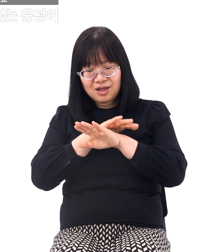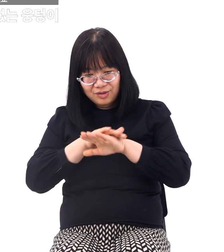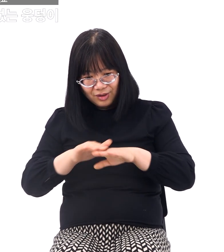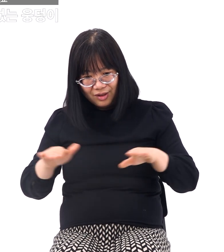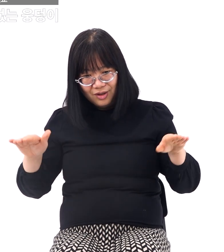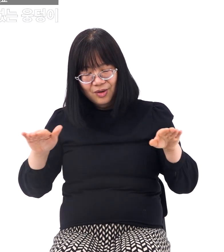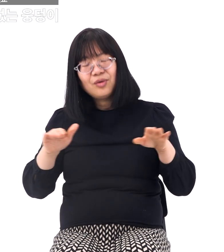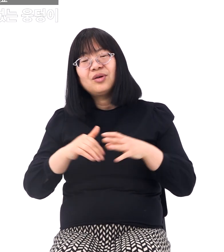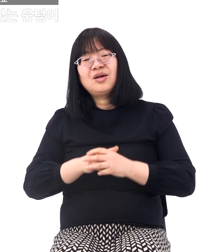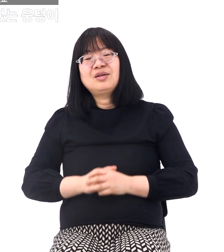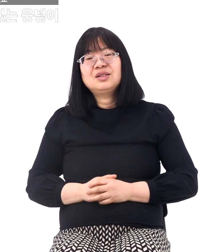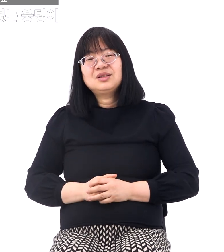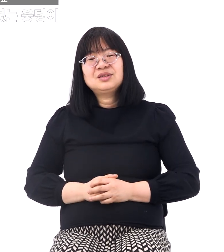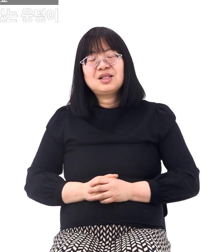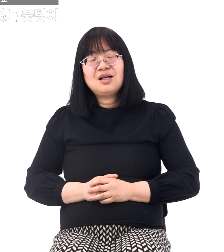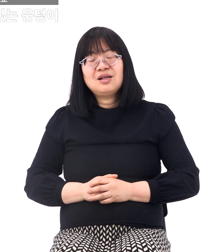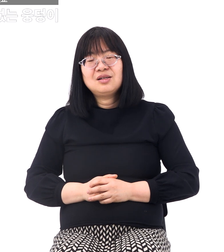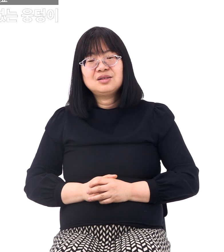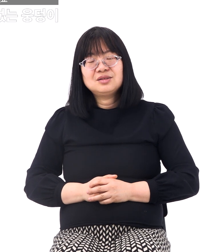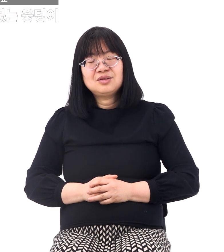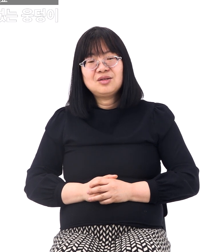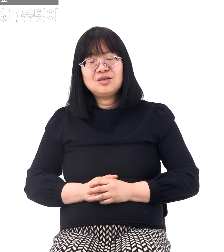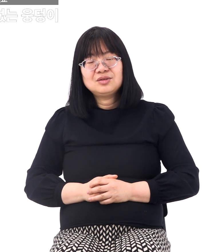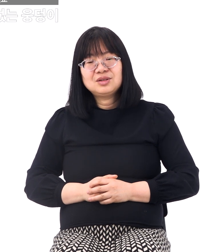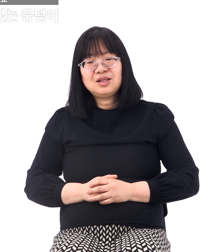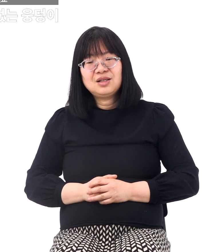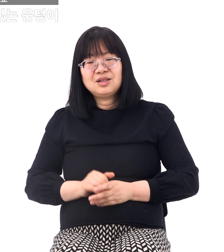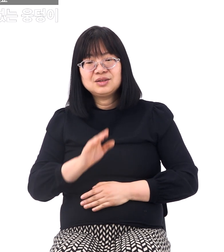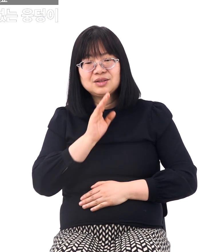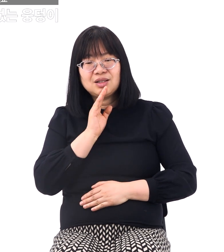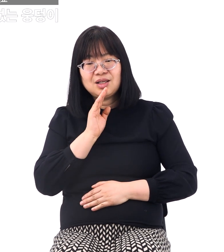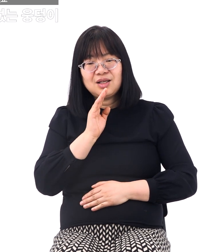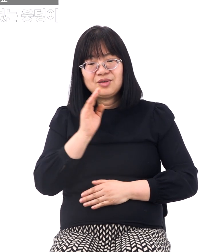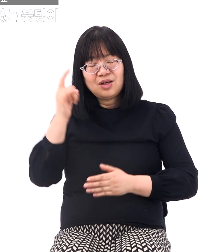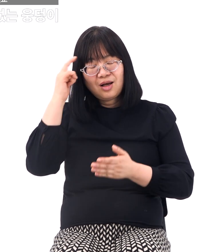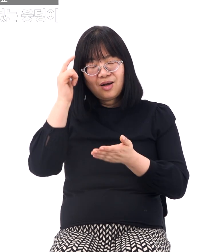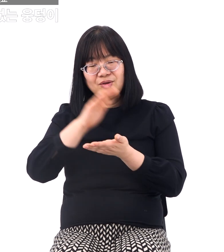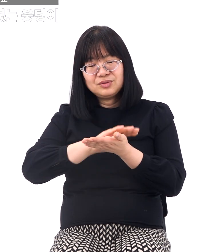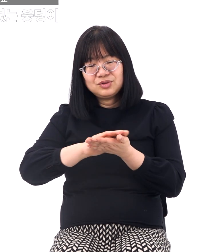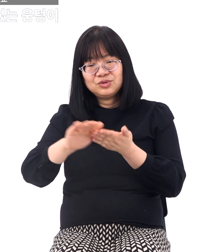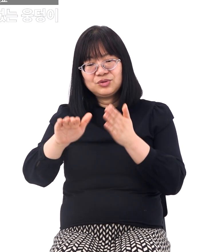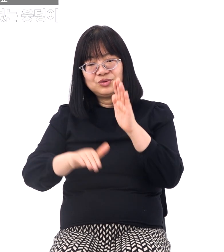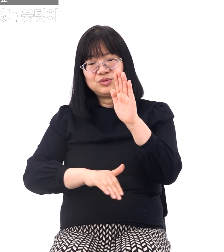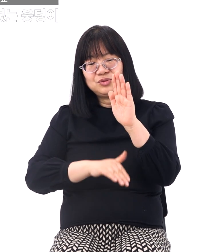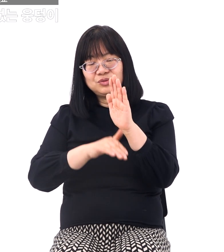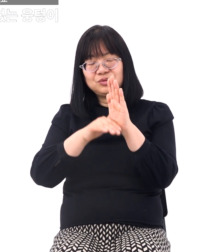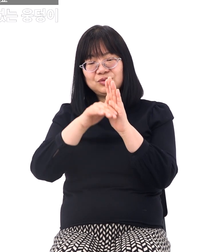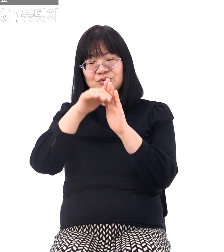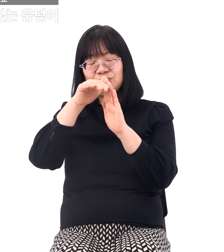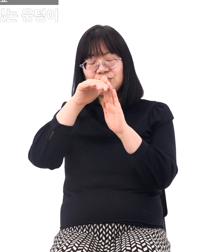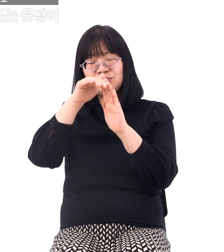없애고 참 평화 채워